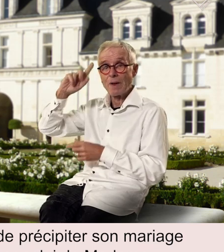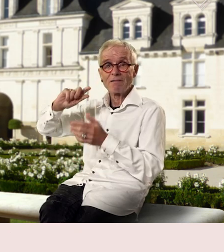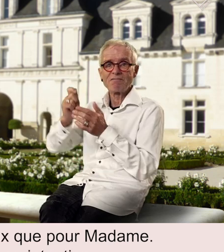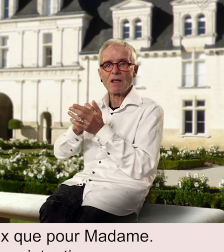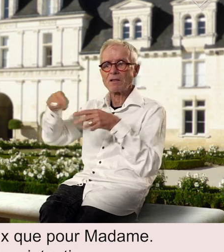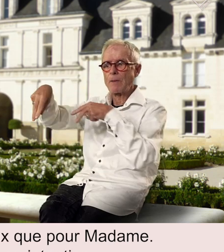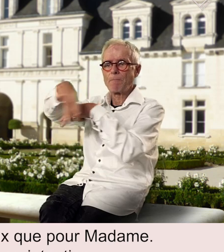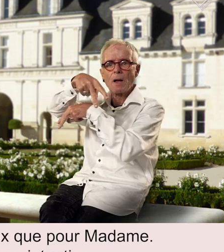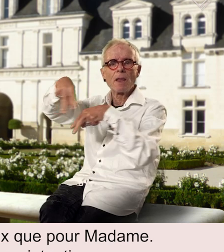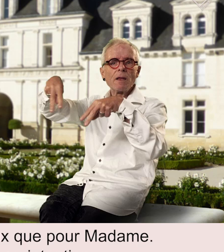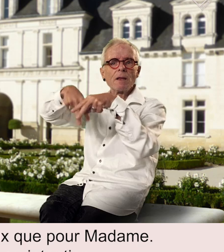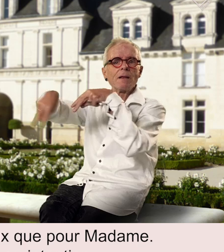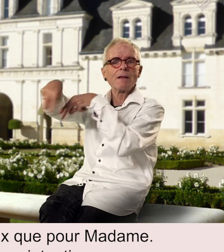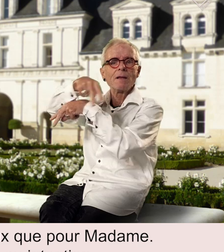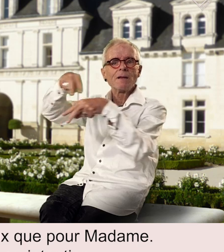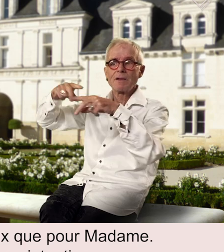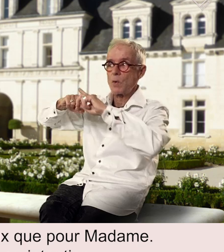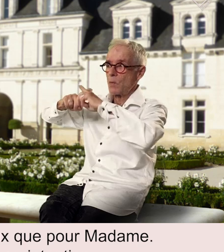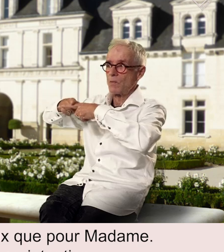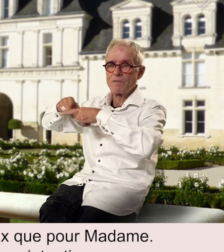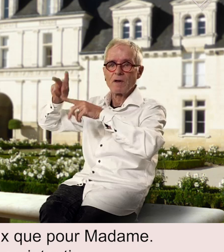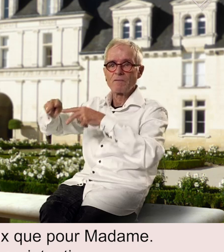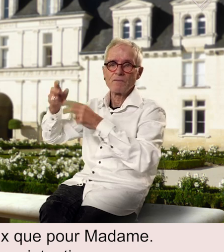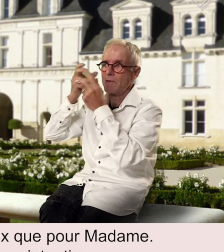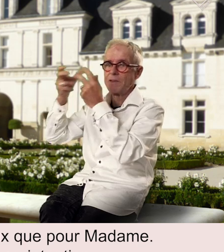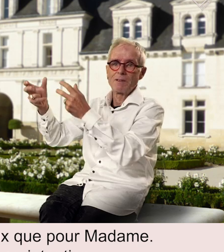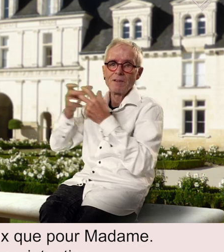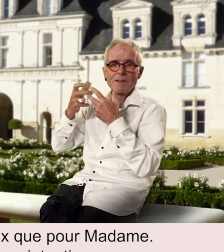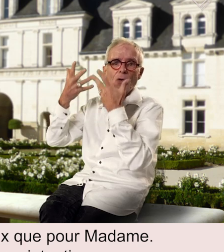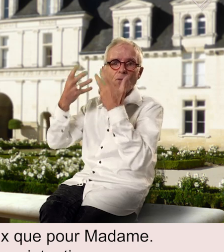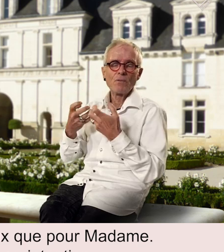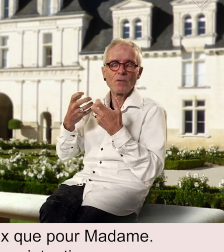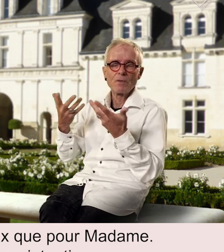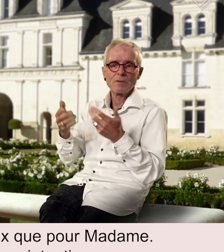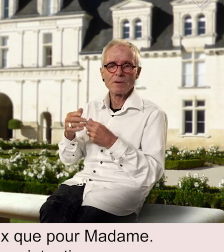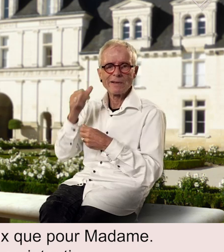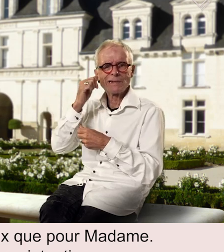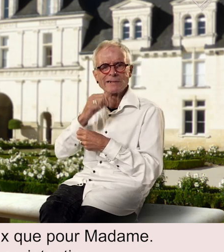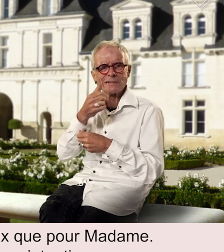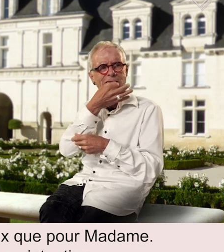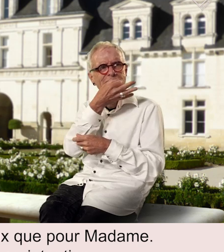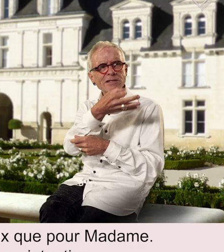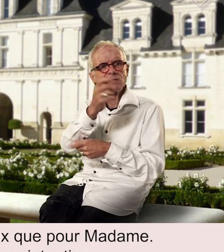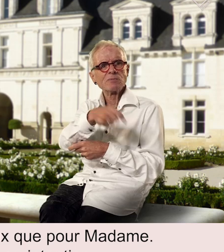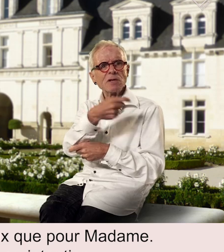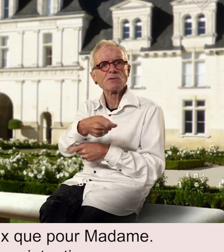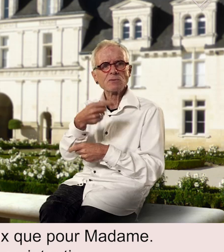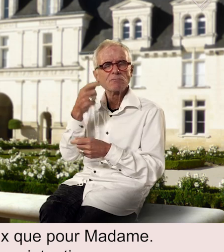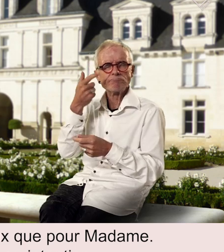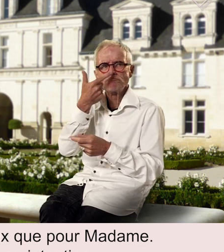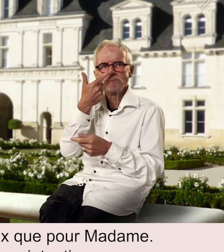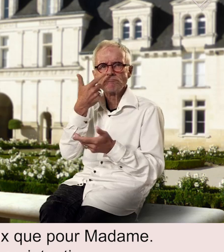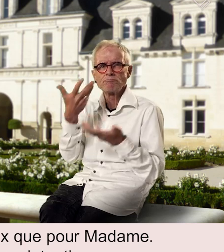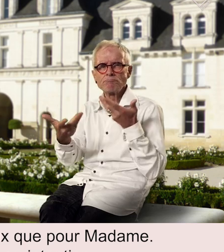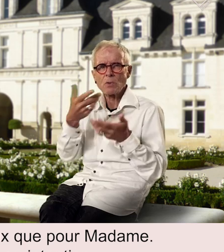balai, elle-même l'avait conjuré de n'avoir des yeux que pour madame. Le duc de Guise lui dit qu'elle avait eu l'intention de lui faire